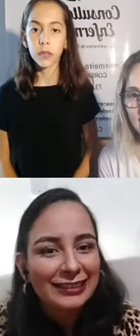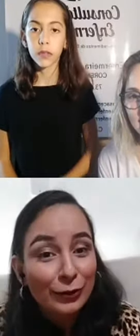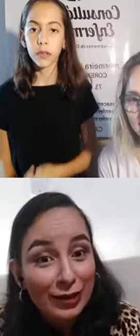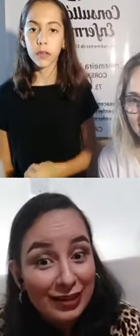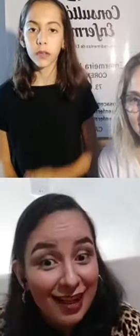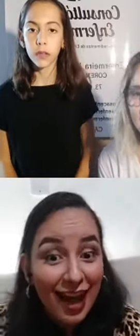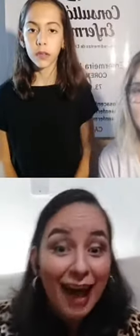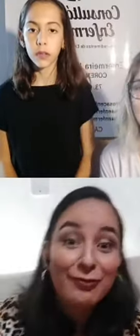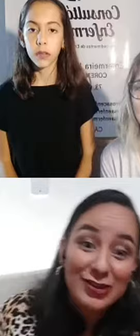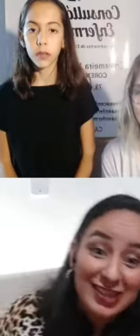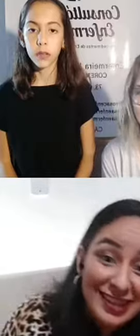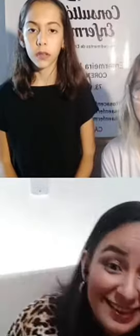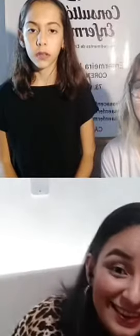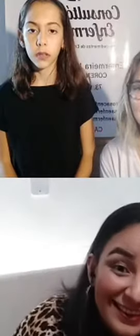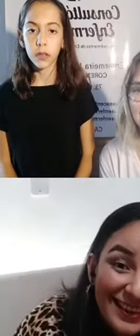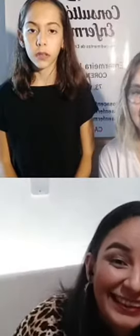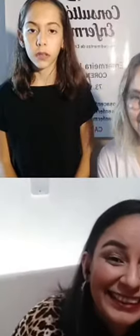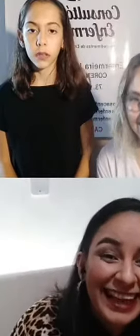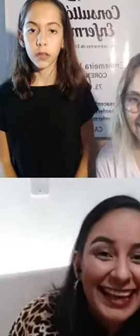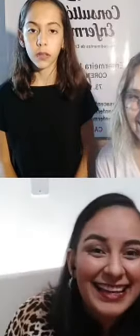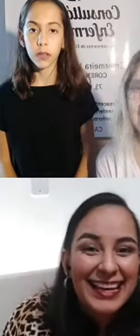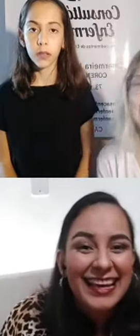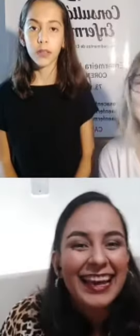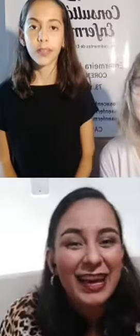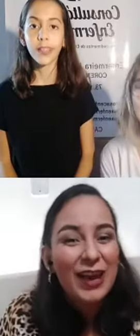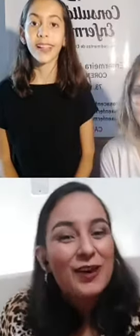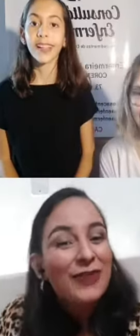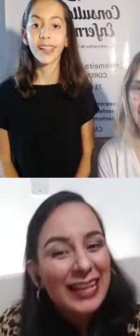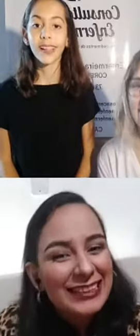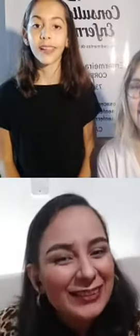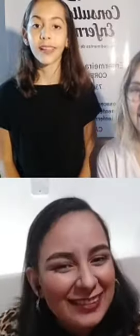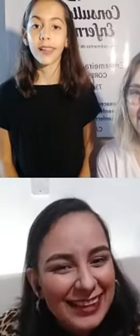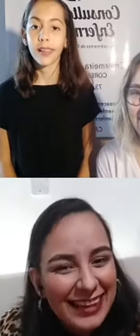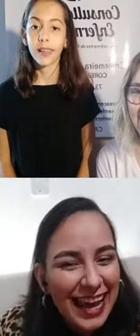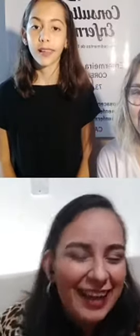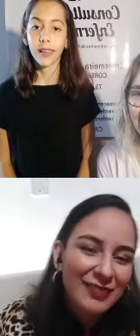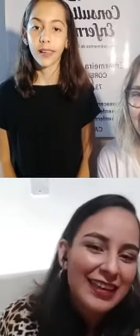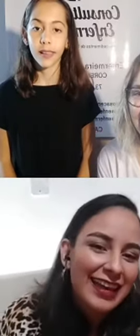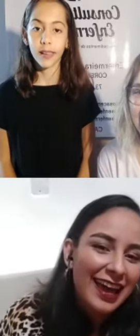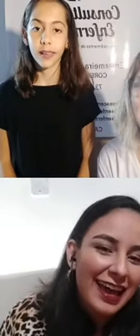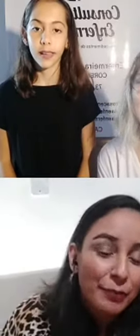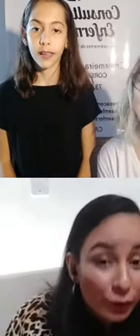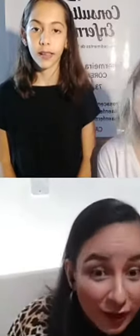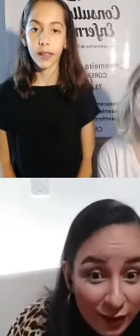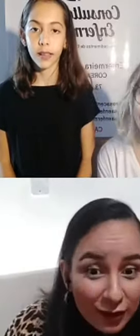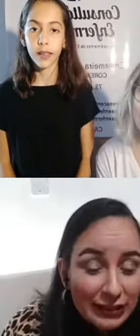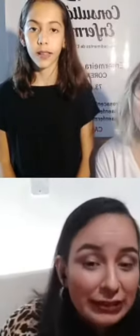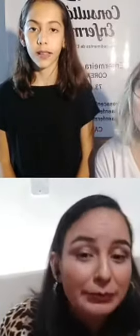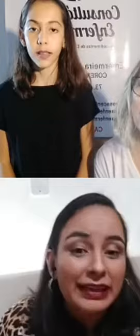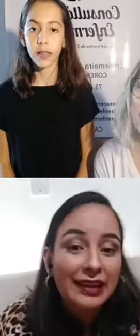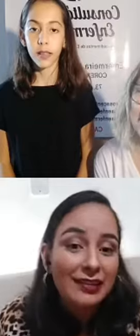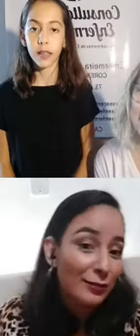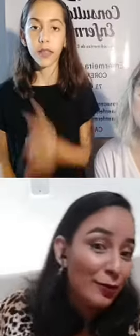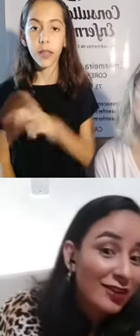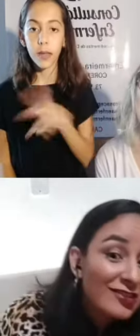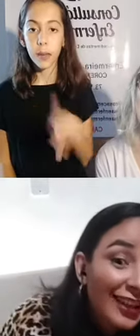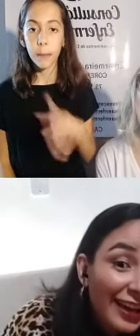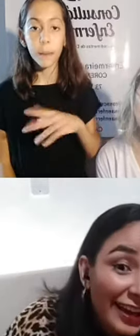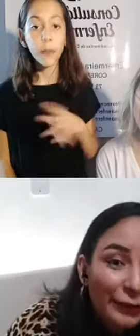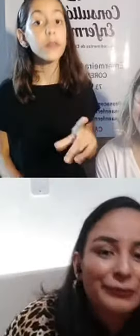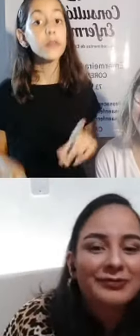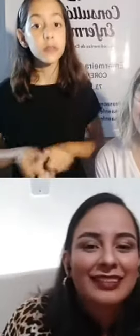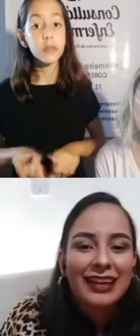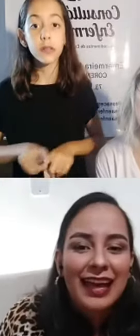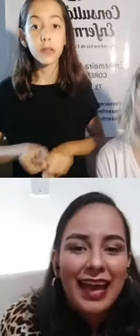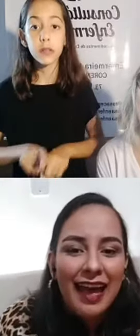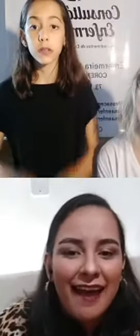Railan, de Luísa, avó de Isis, né? Filha de Luzia, professora também, esposa de